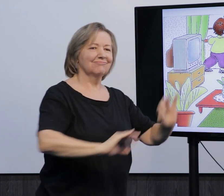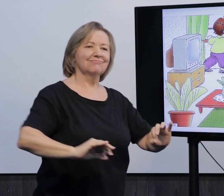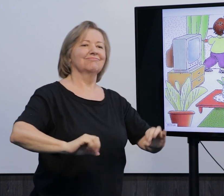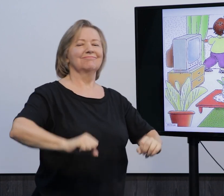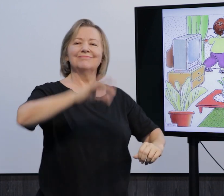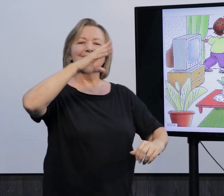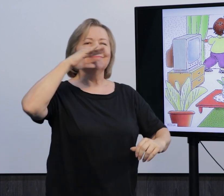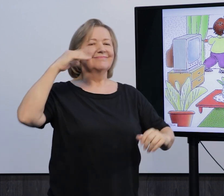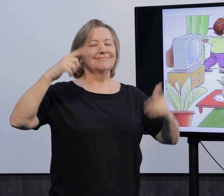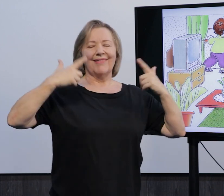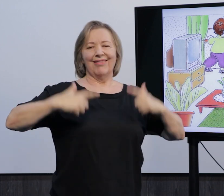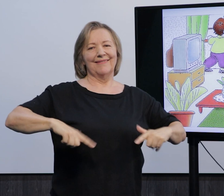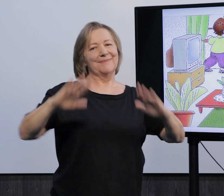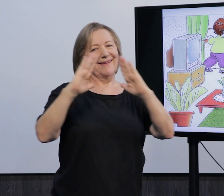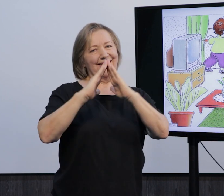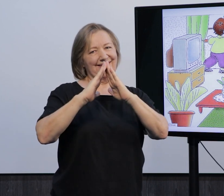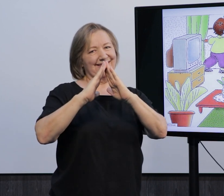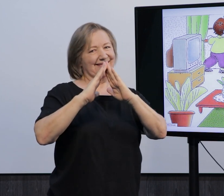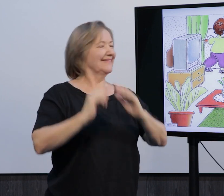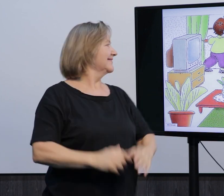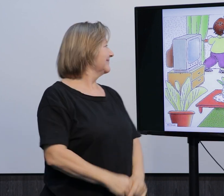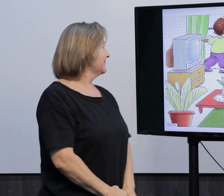organizando tudo, para a casa ficar limpa e cheirosa.